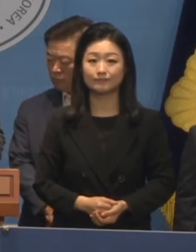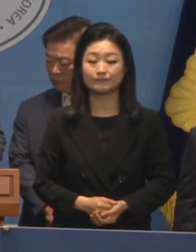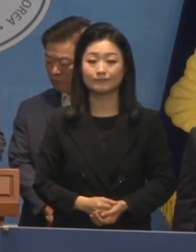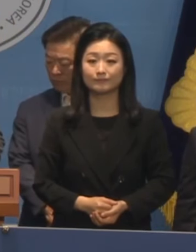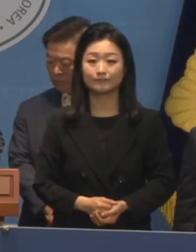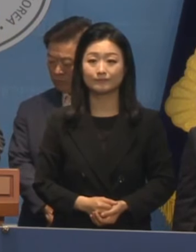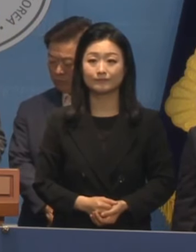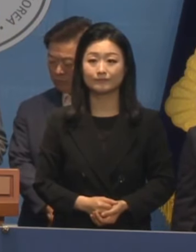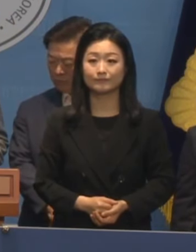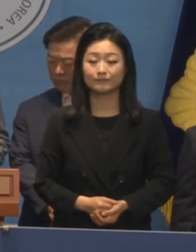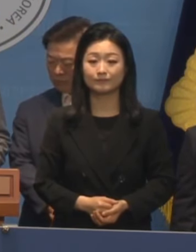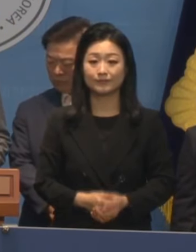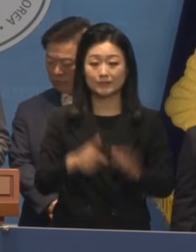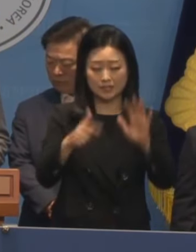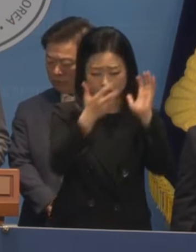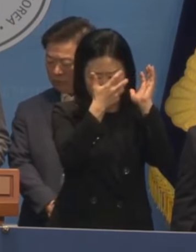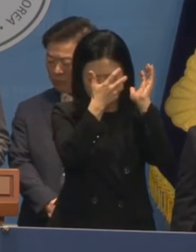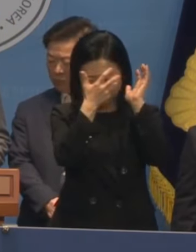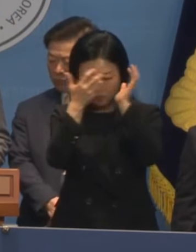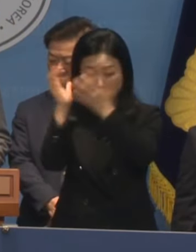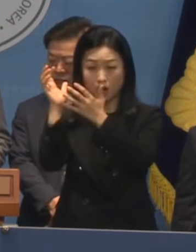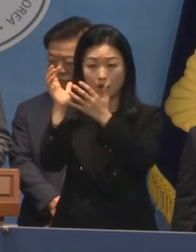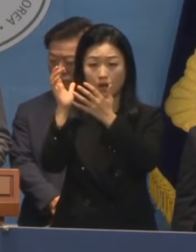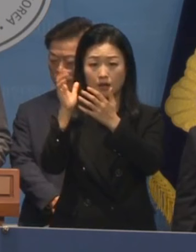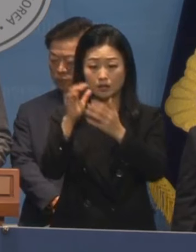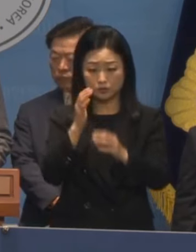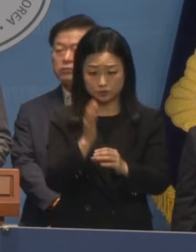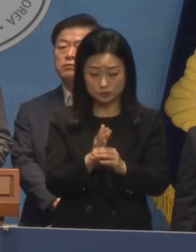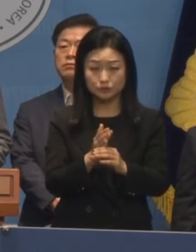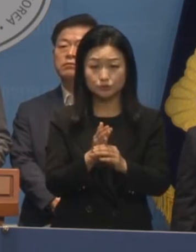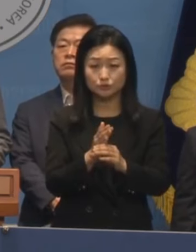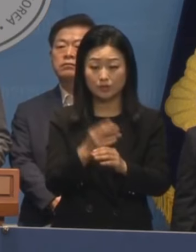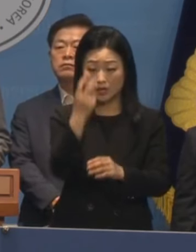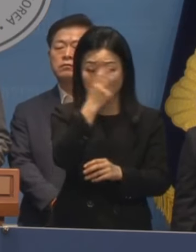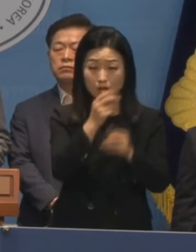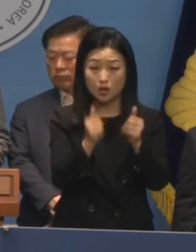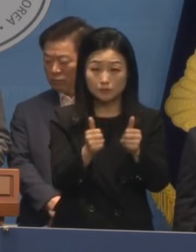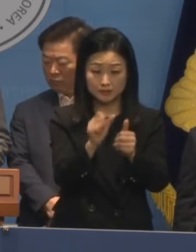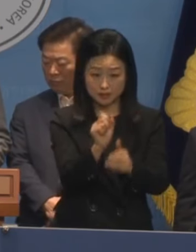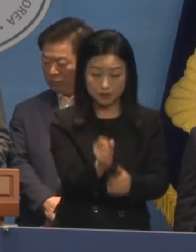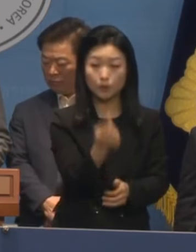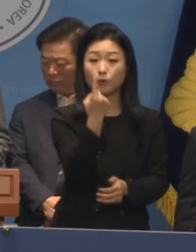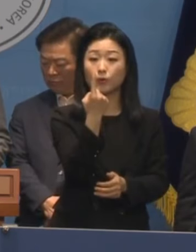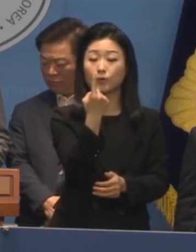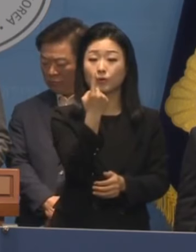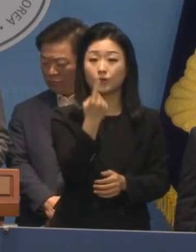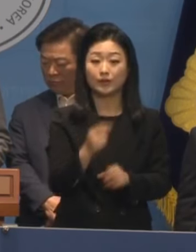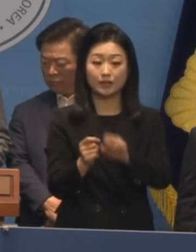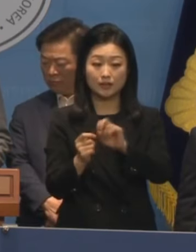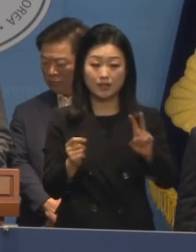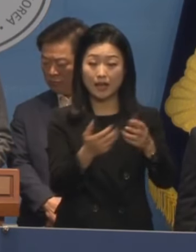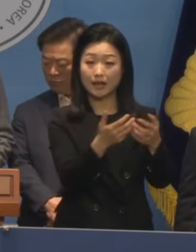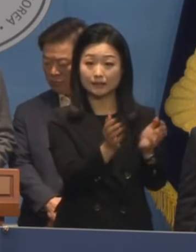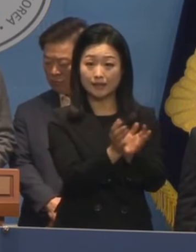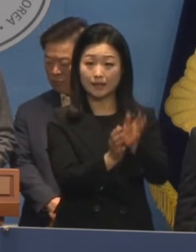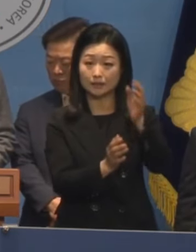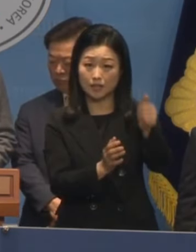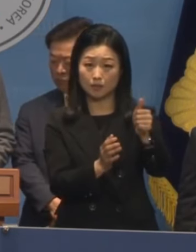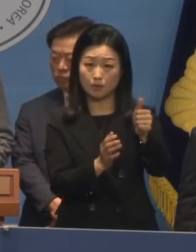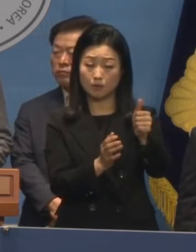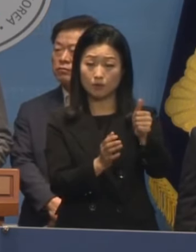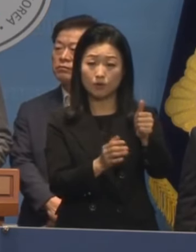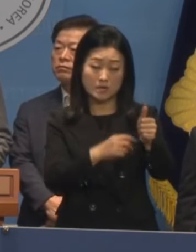합니다이 대혼란의 정쟁 한복판에 검찰이 시작한 제 1야당 대표에 대한